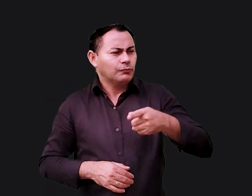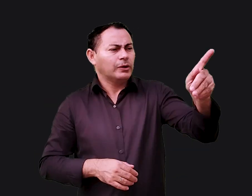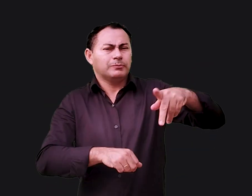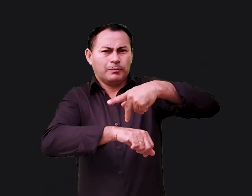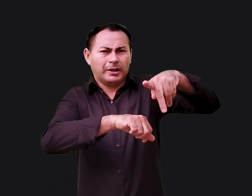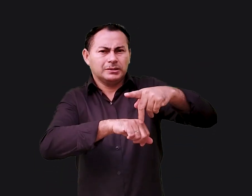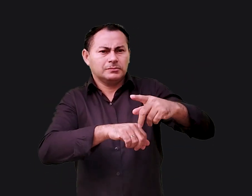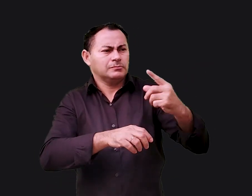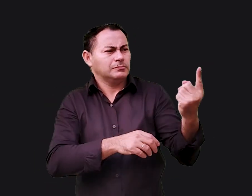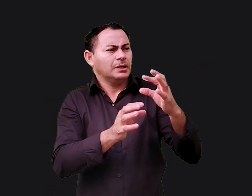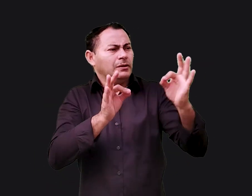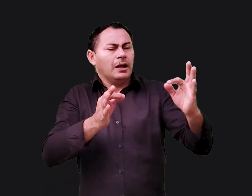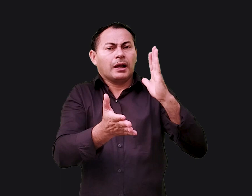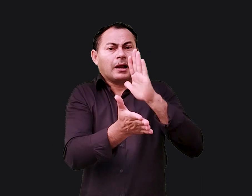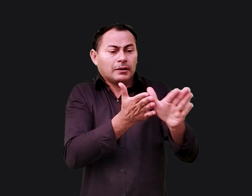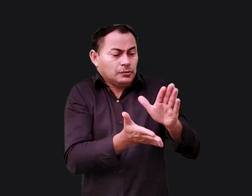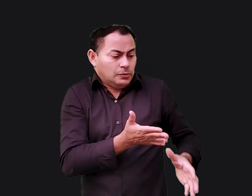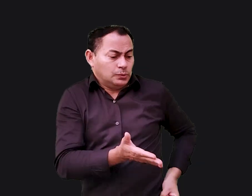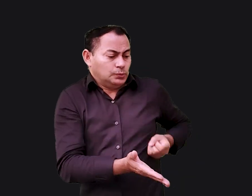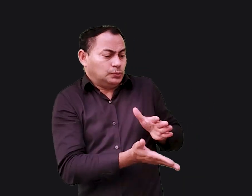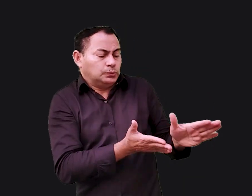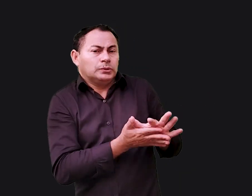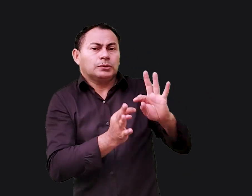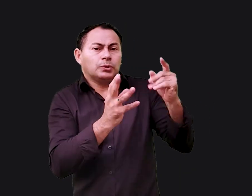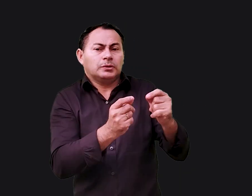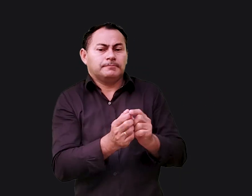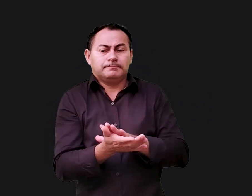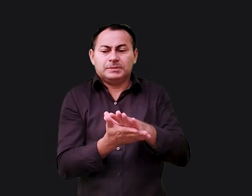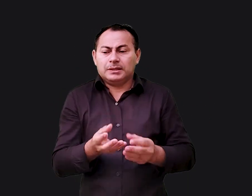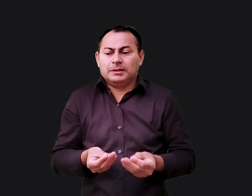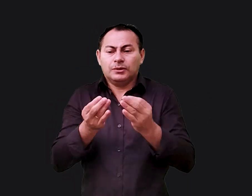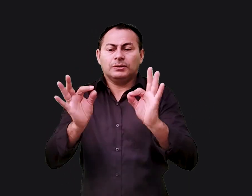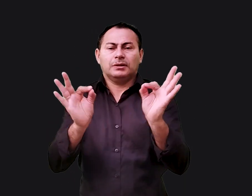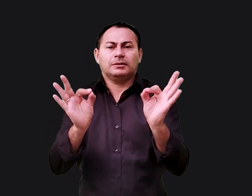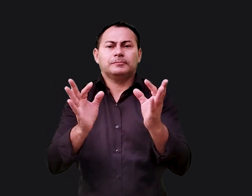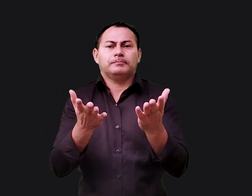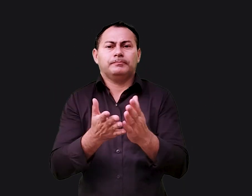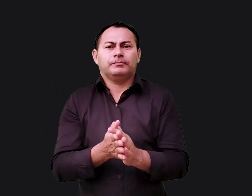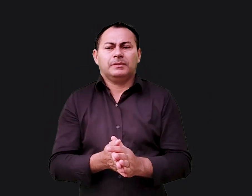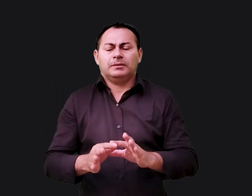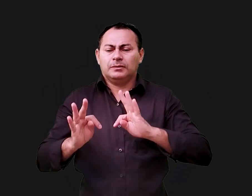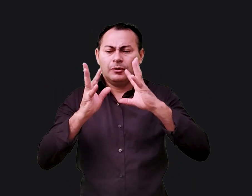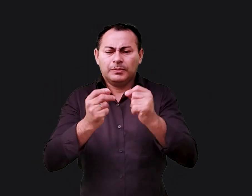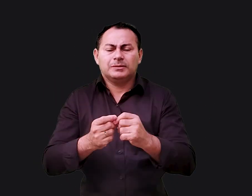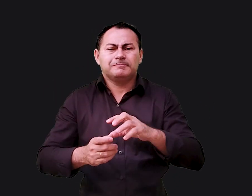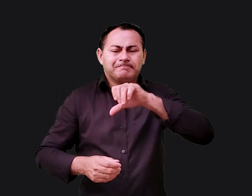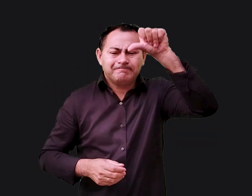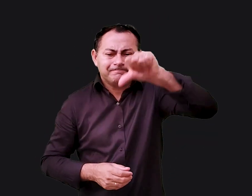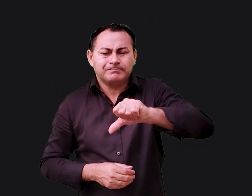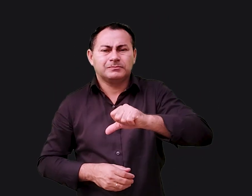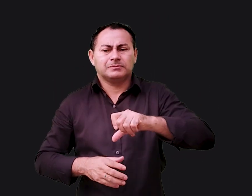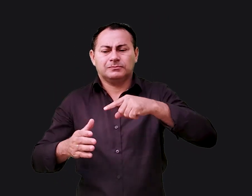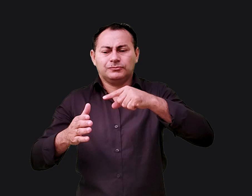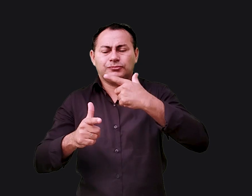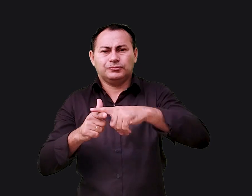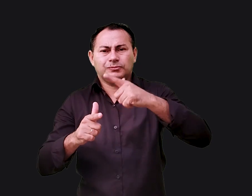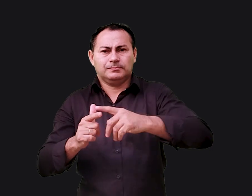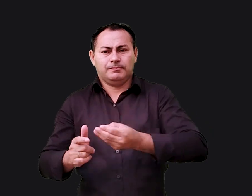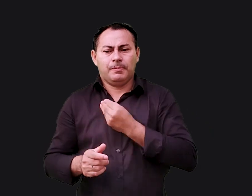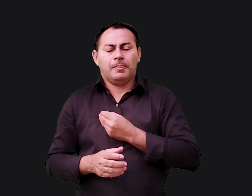foi para um país distante e quando ficou sem dinheiro depois de ter gastado tudo ninguém me deu nada ele estava totalmente arruinado no fundo do poço